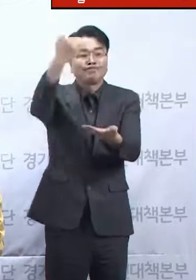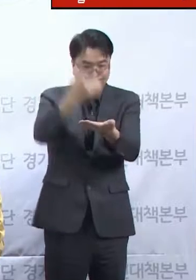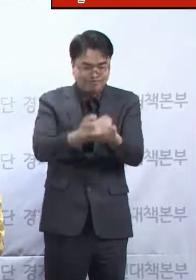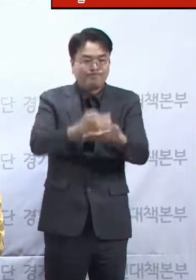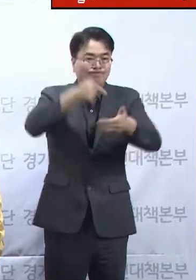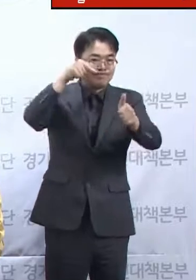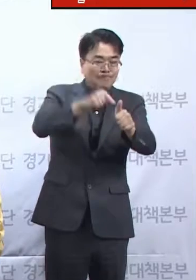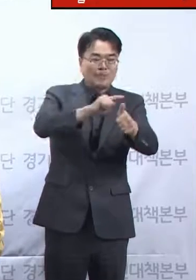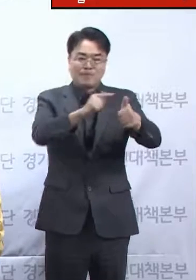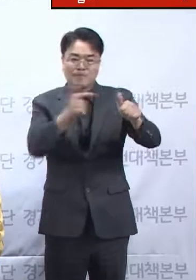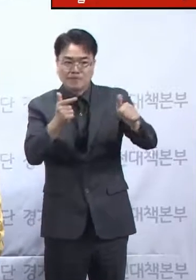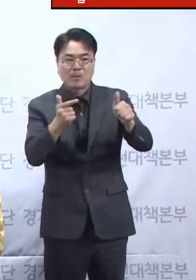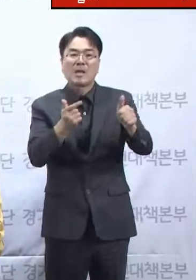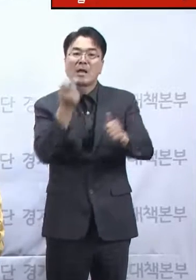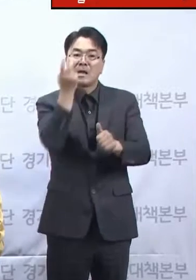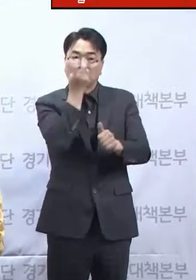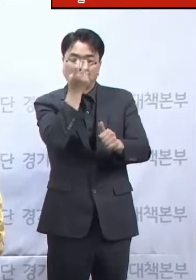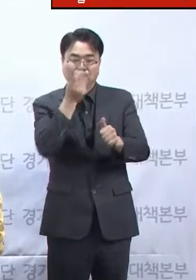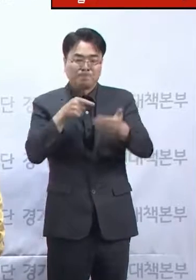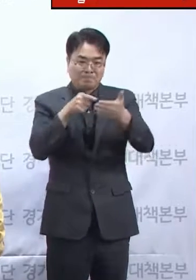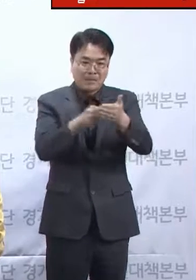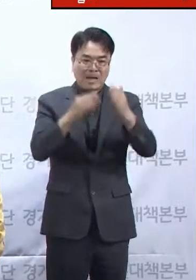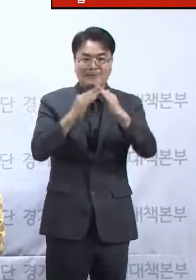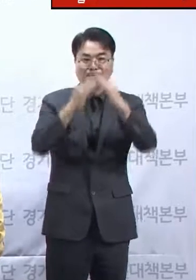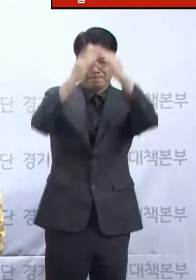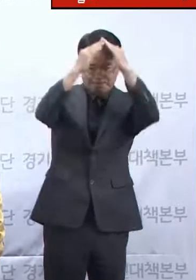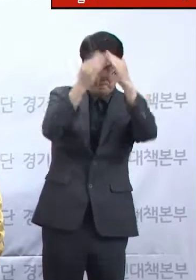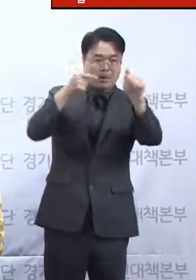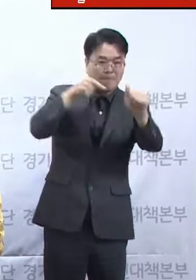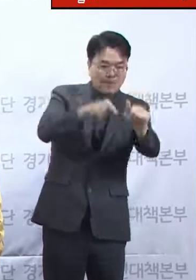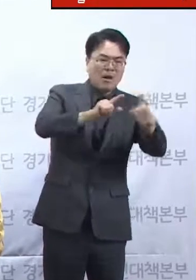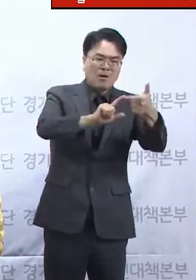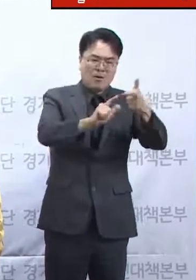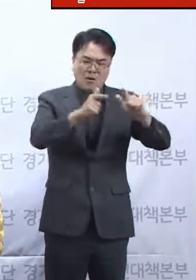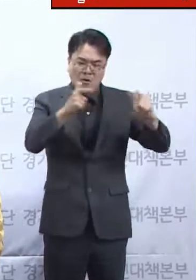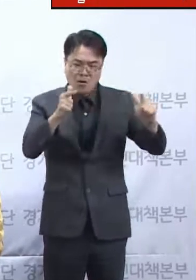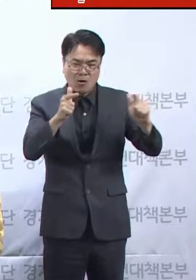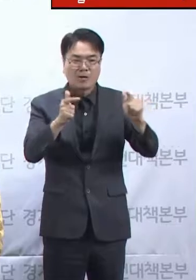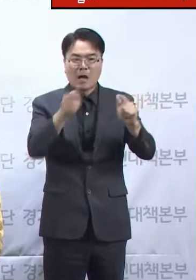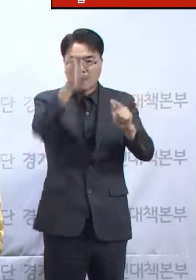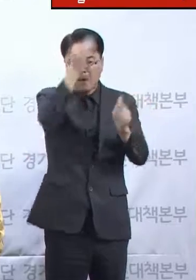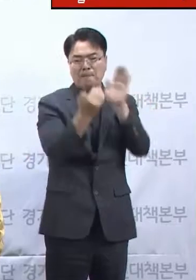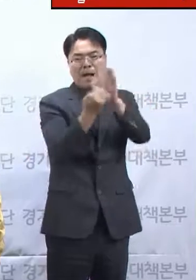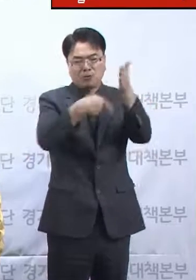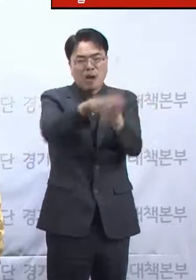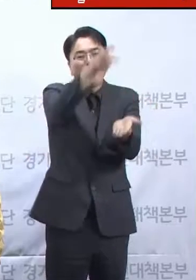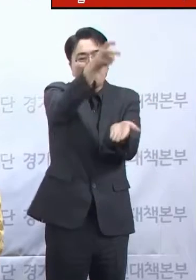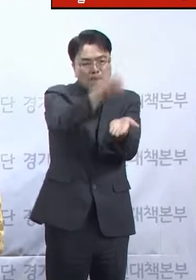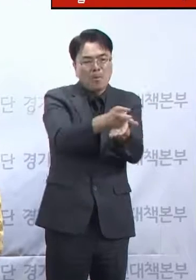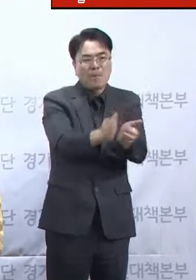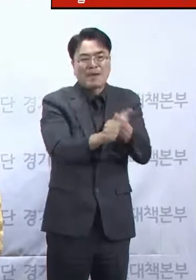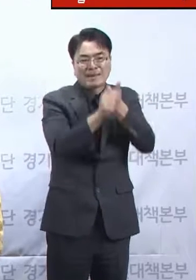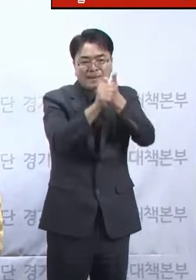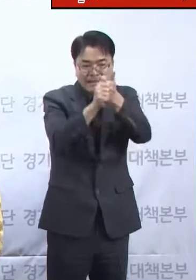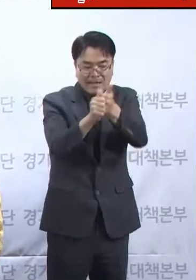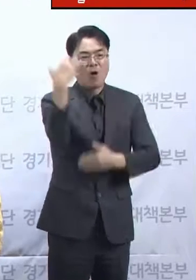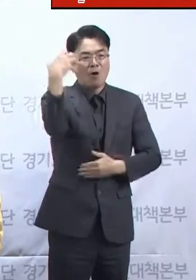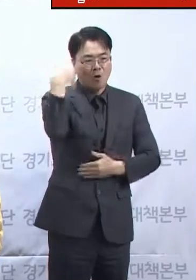및 진단 및 치료 명령, 자가 격리와 자료 제출 명령 등 법령과 행정 명령에 따른